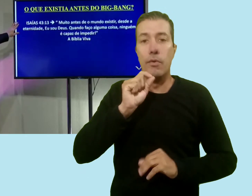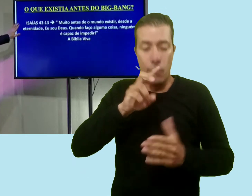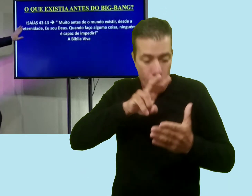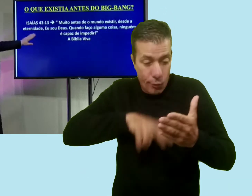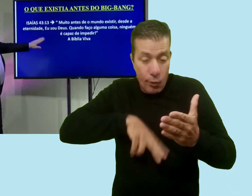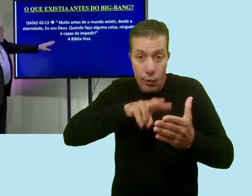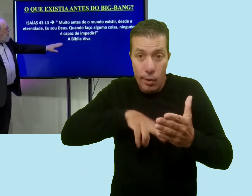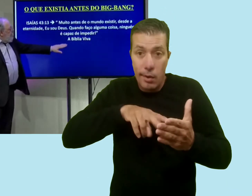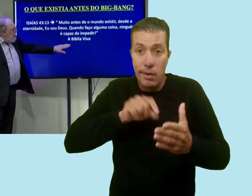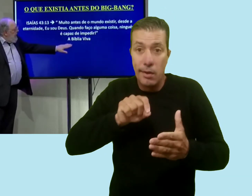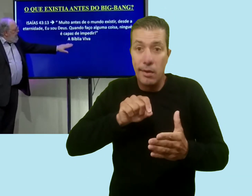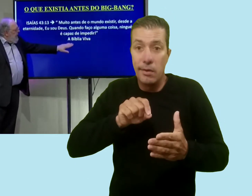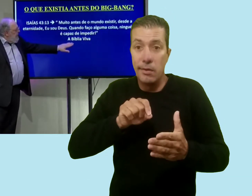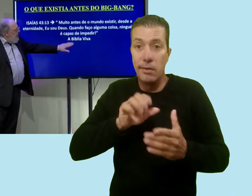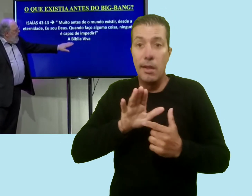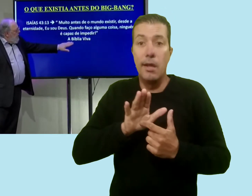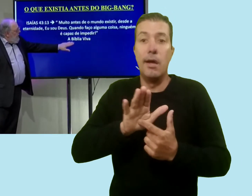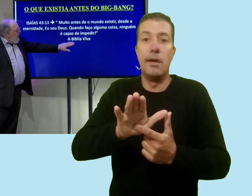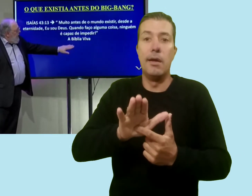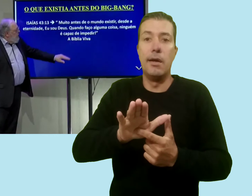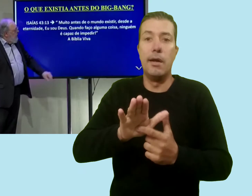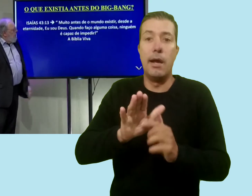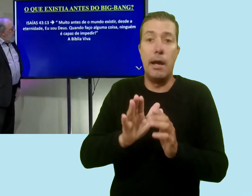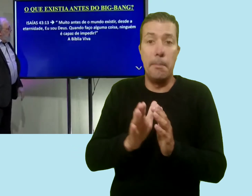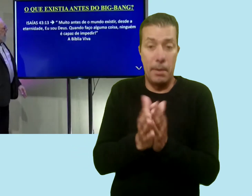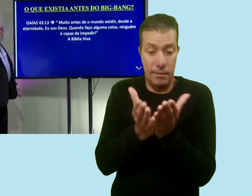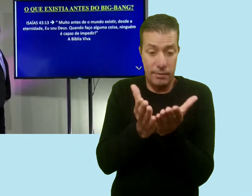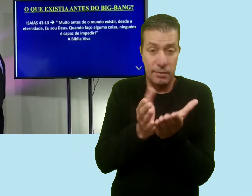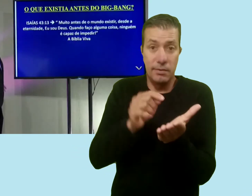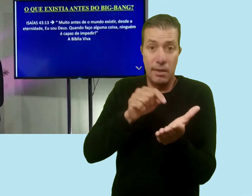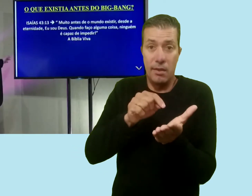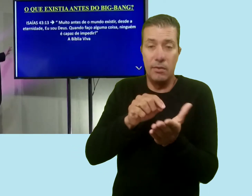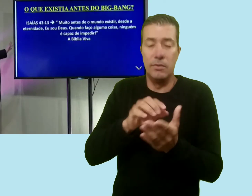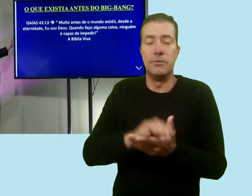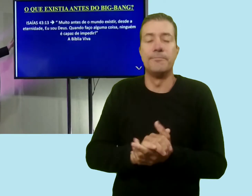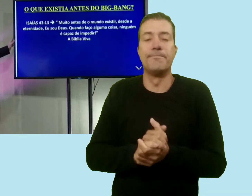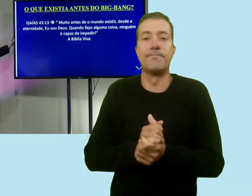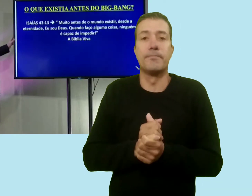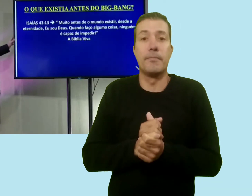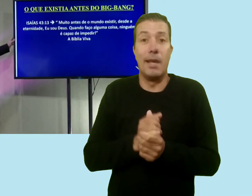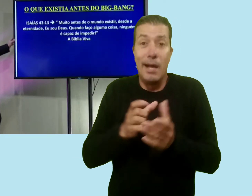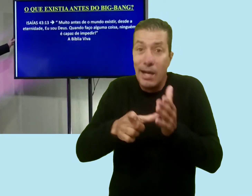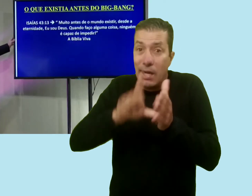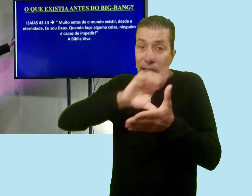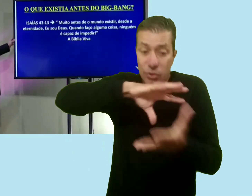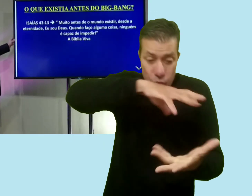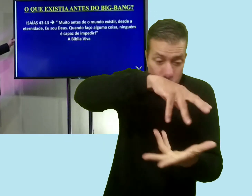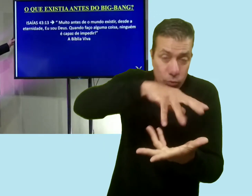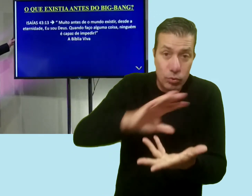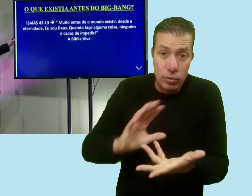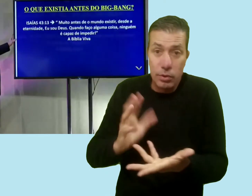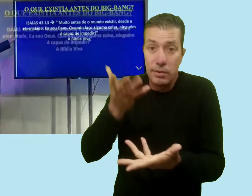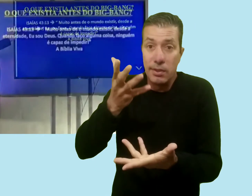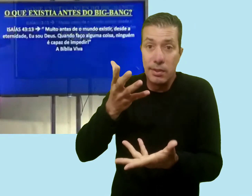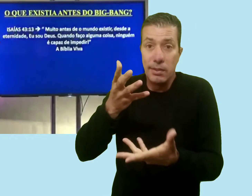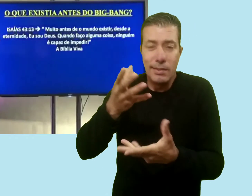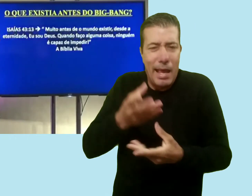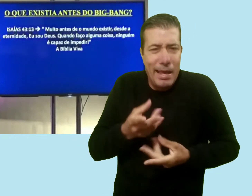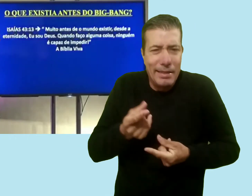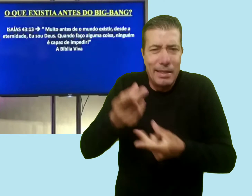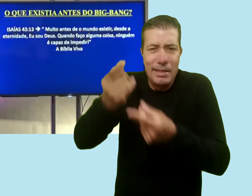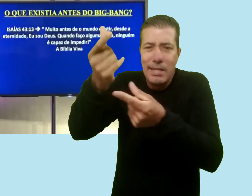Eu vou ler essa mesma passagem na outra tradução chamada A Bíblia Viva. Muito antes de o mundo existir,